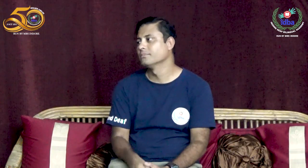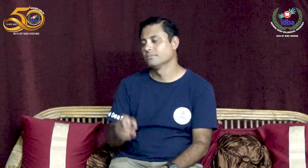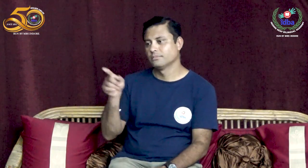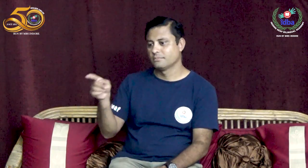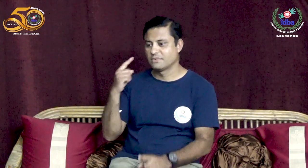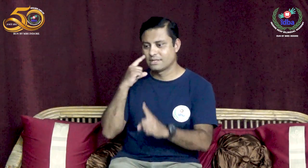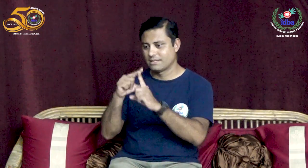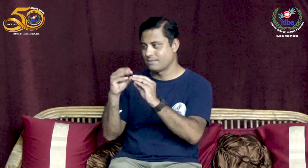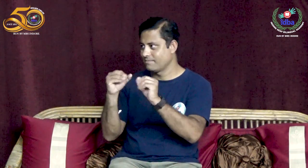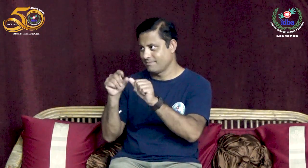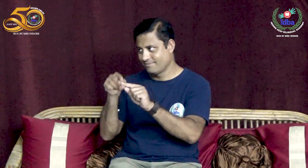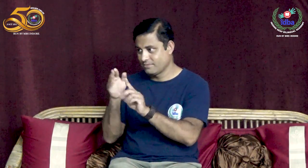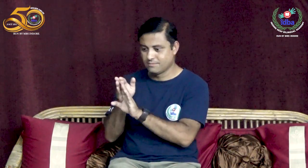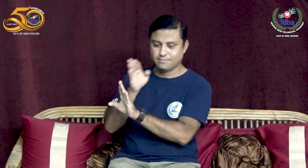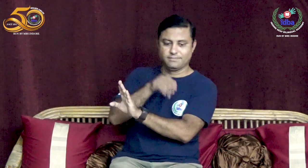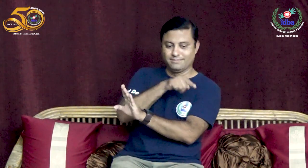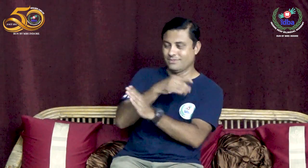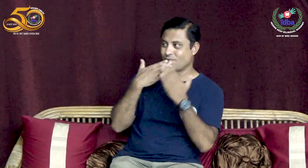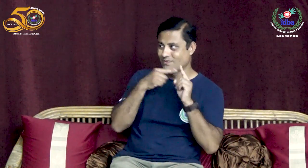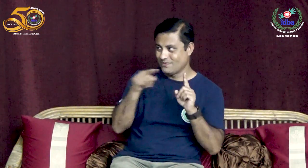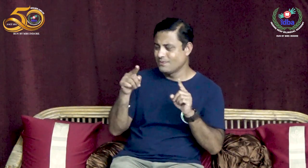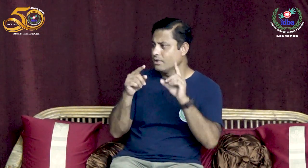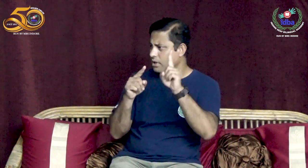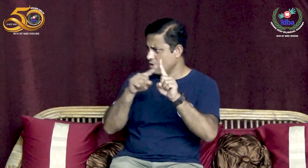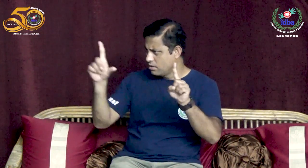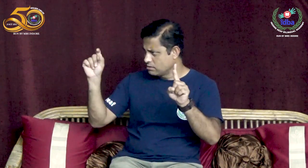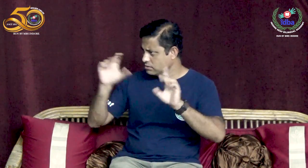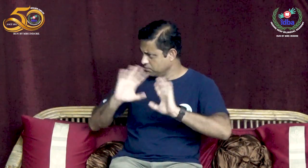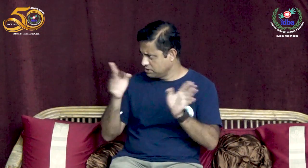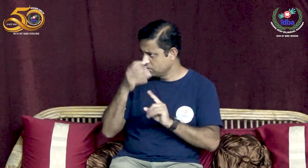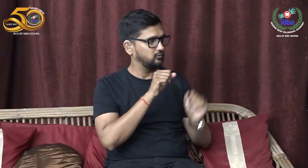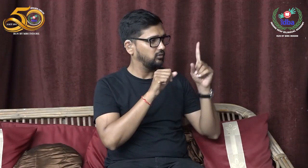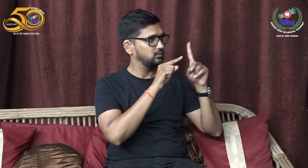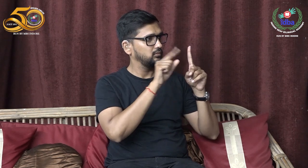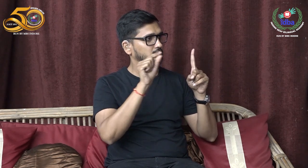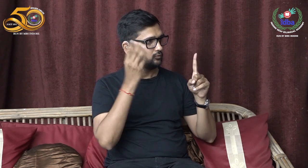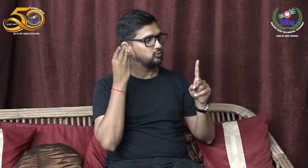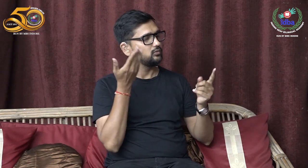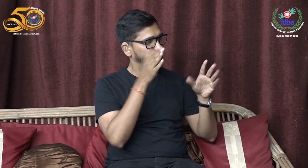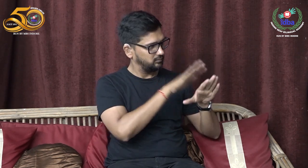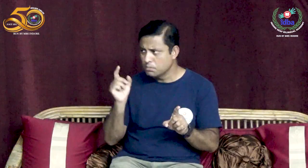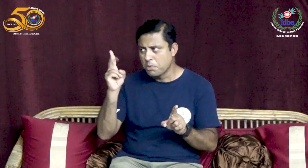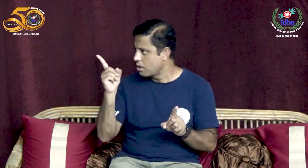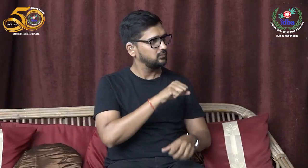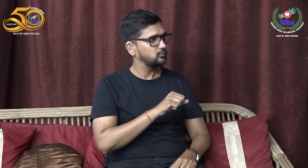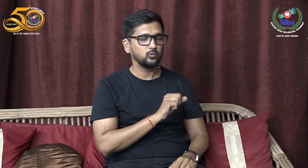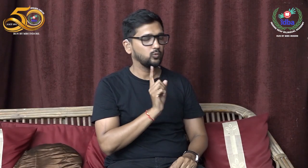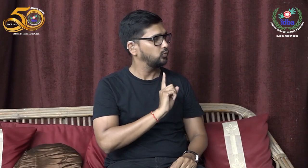किया। जब आप IDBA से पहले आप 1st to 10th आपने हेरिंग स्कूल पे पढ़ा है? जी आपने हाँ,